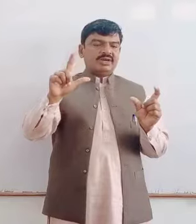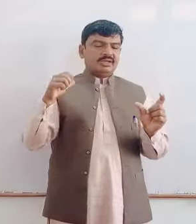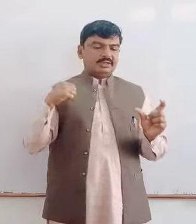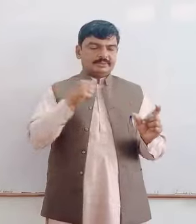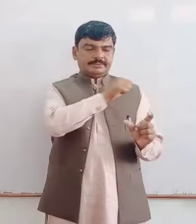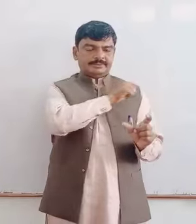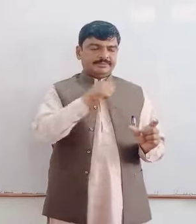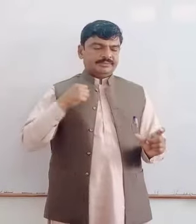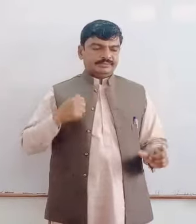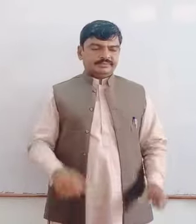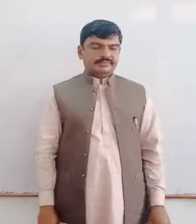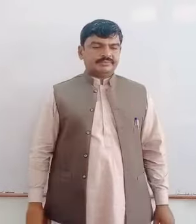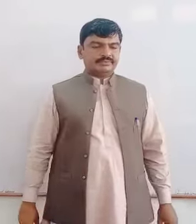शवाल, ज़िकर,